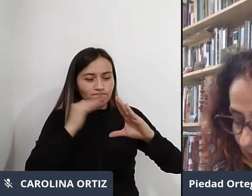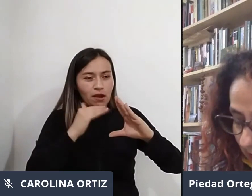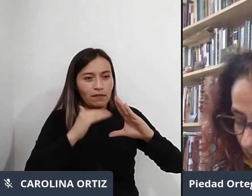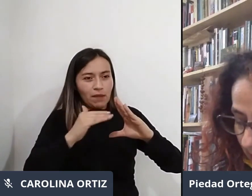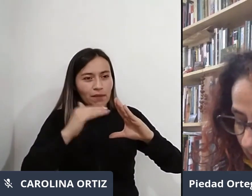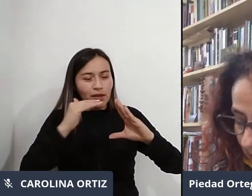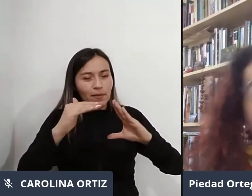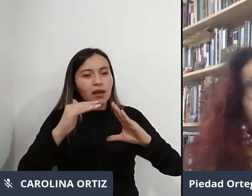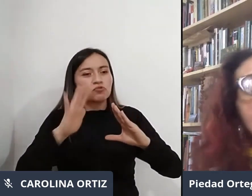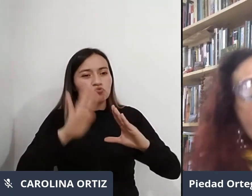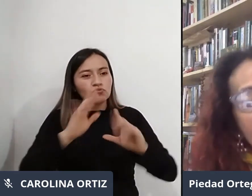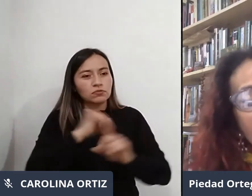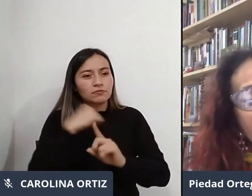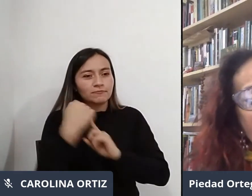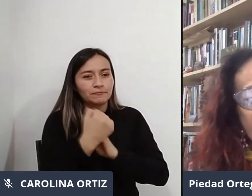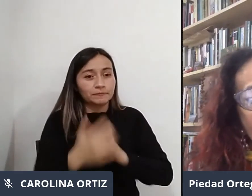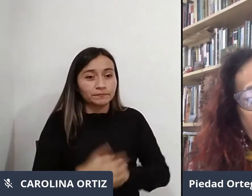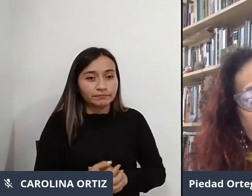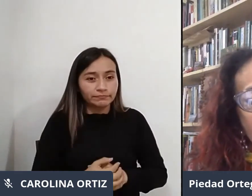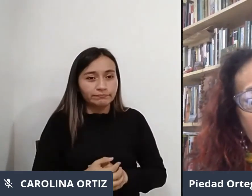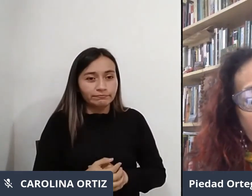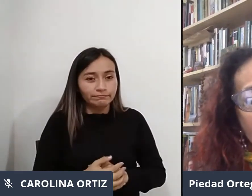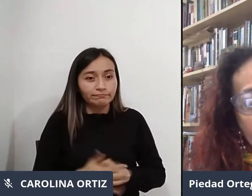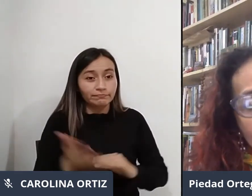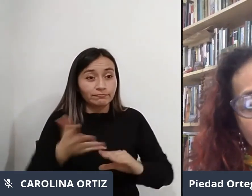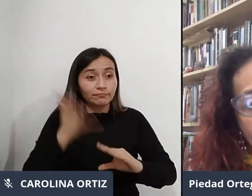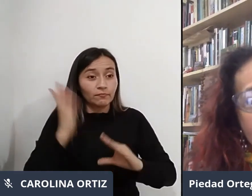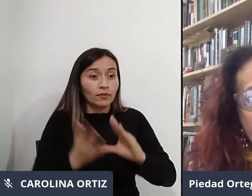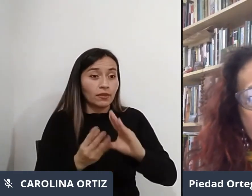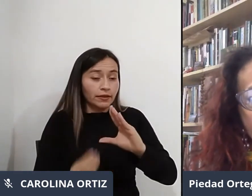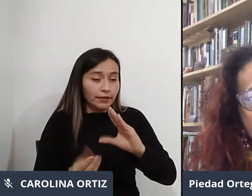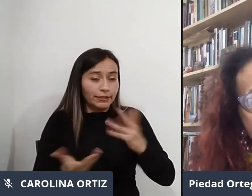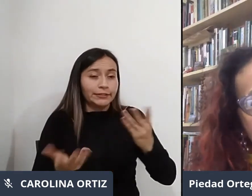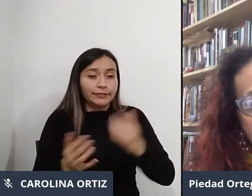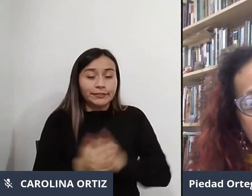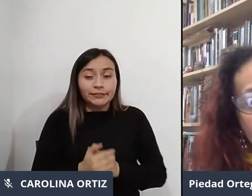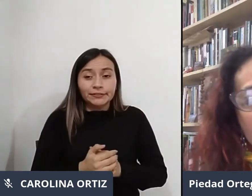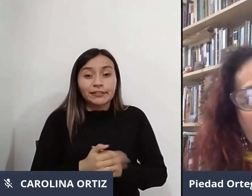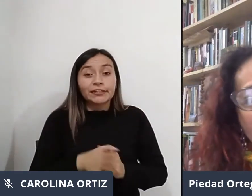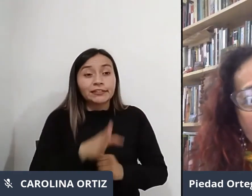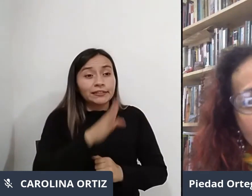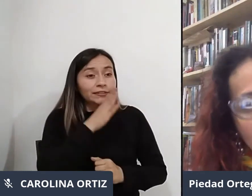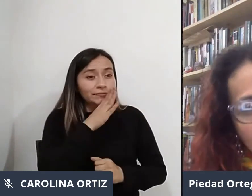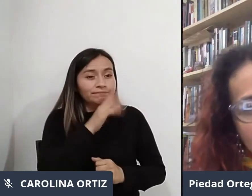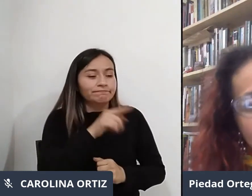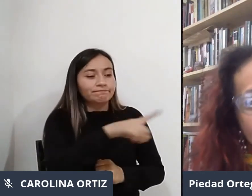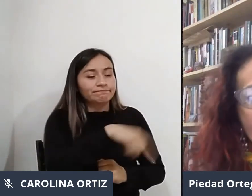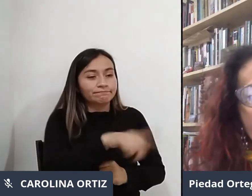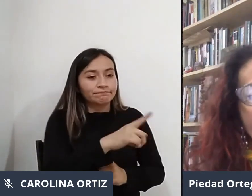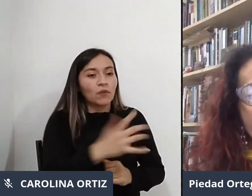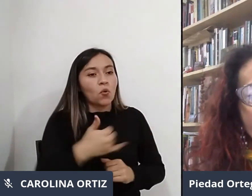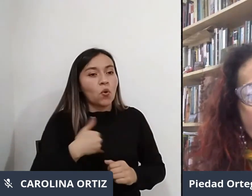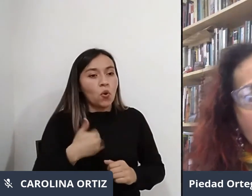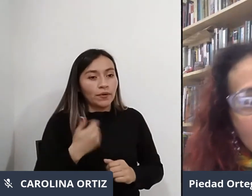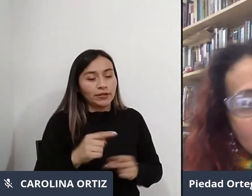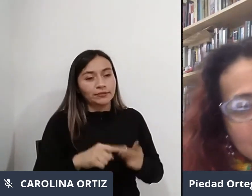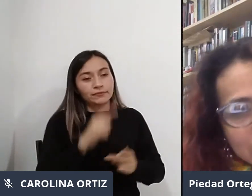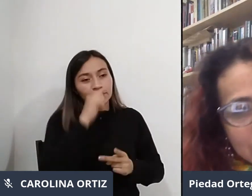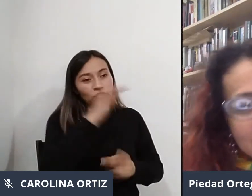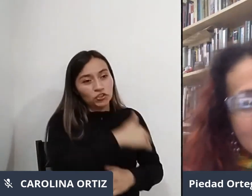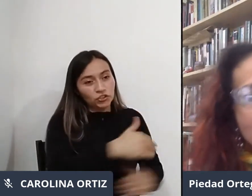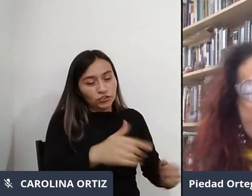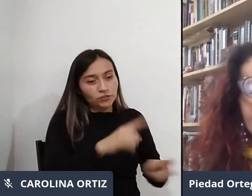Entonces, están más expuestos nuestros jóvenes, nuestros niños, nuestros abuelos, nuestros